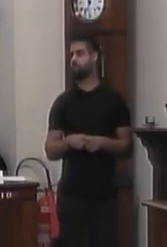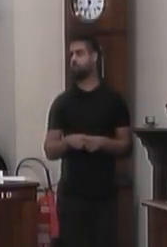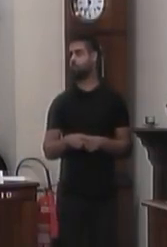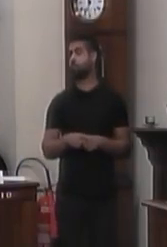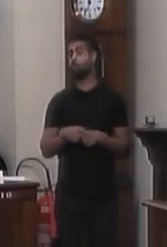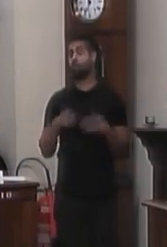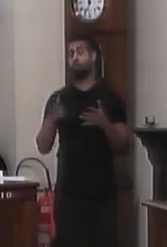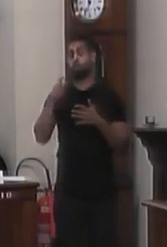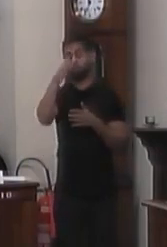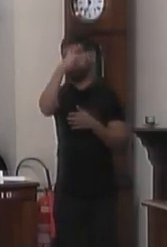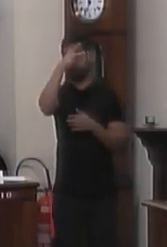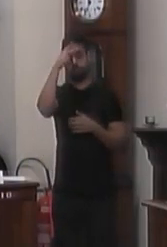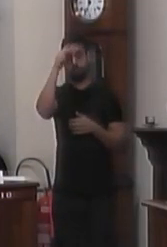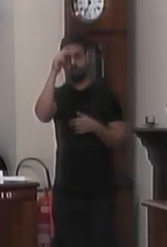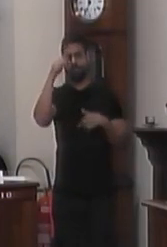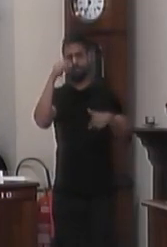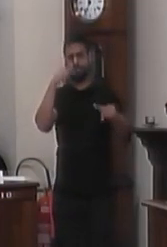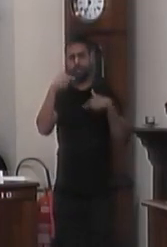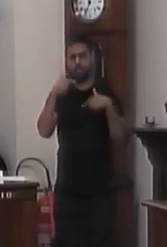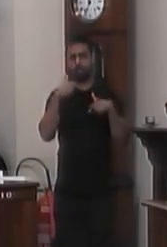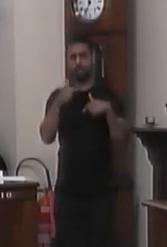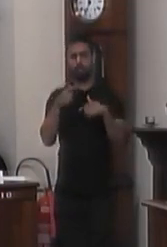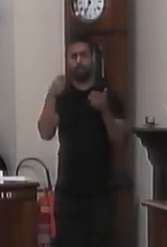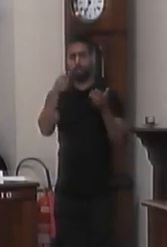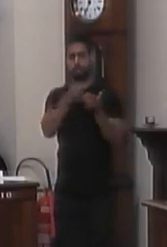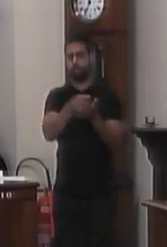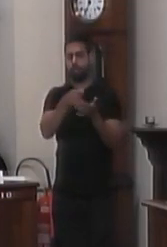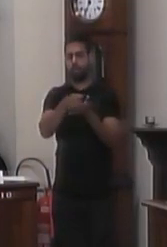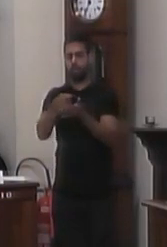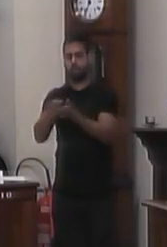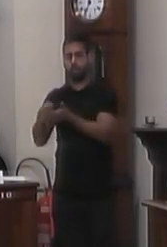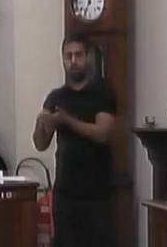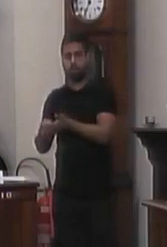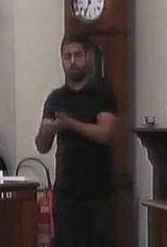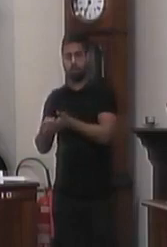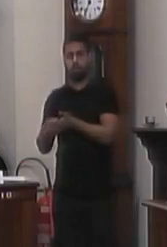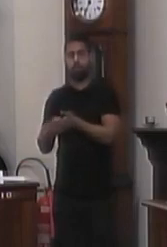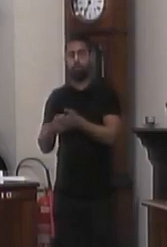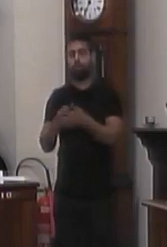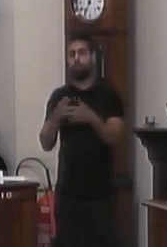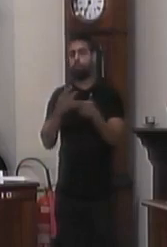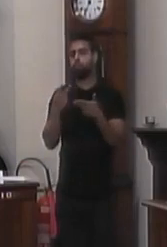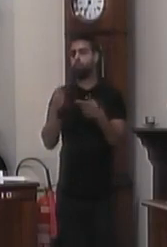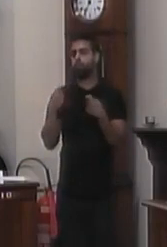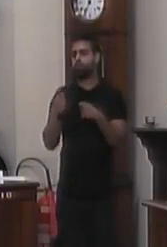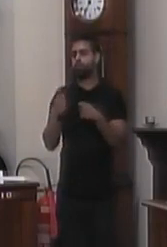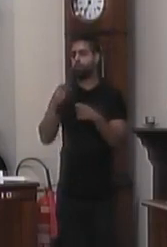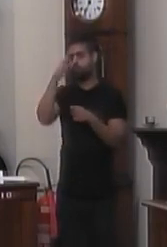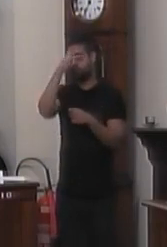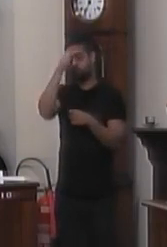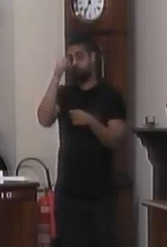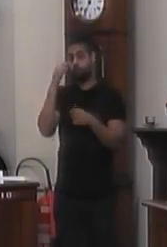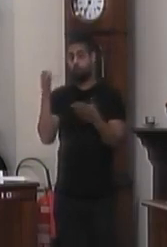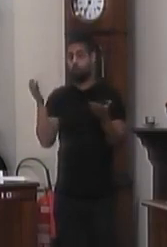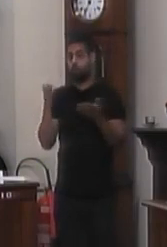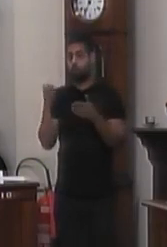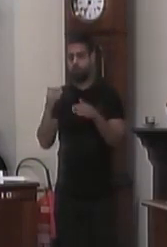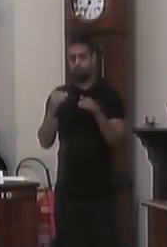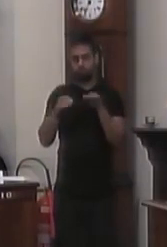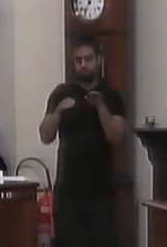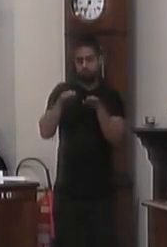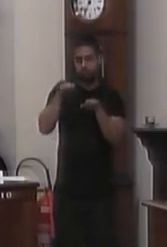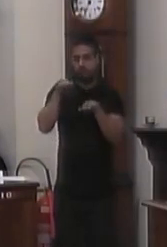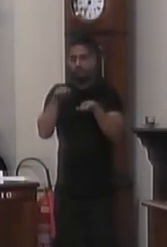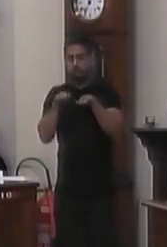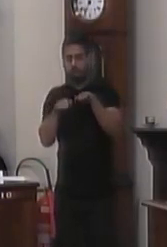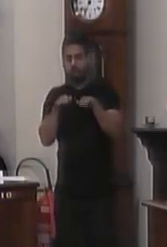vem trabalhando com as contas, ele vem pagando os tributos. O prefeito hoje mantém um equilíbrio financeiro.